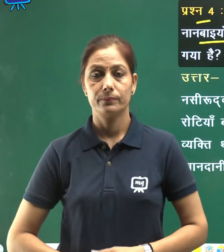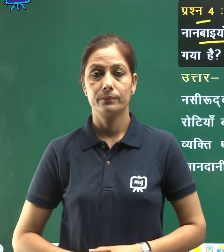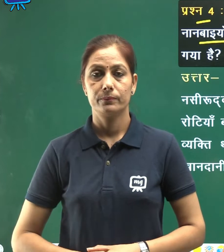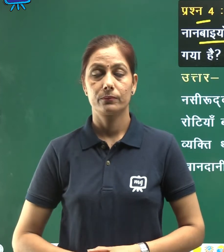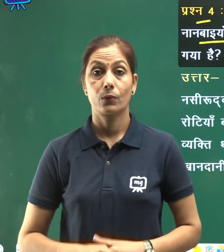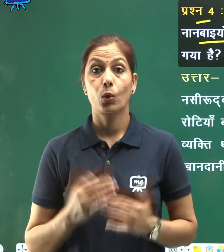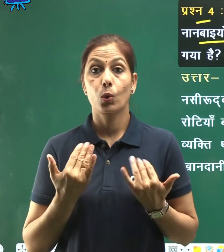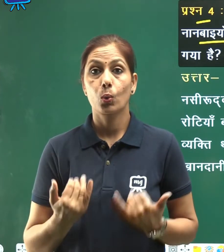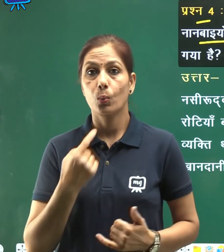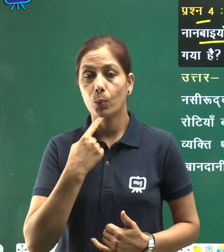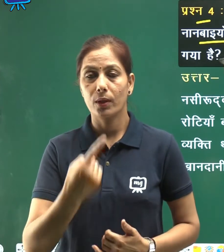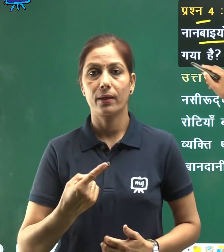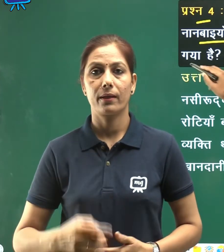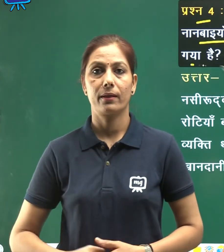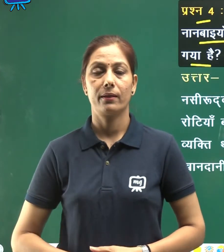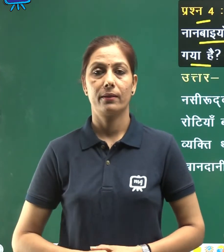क्यों कहा गया है?